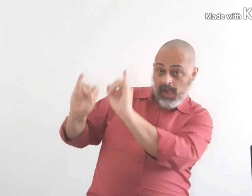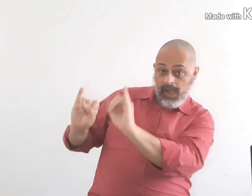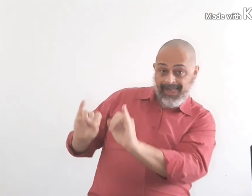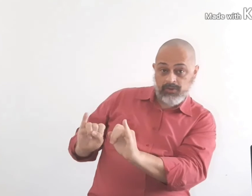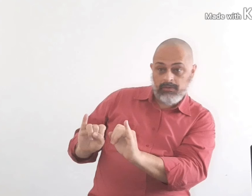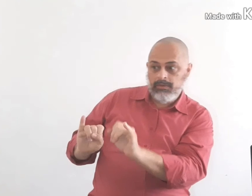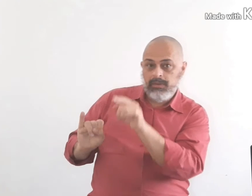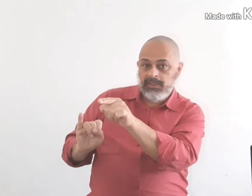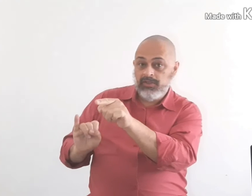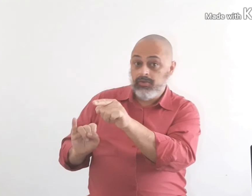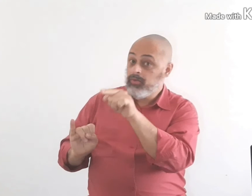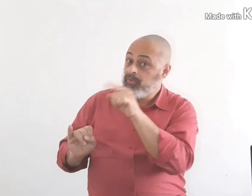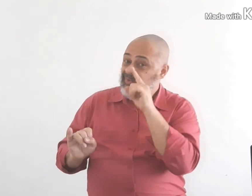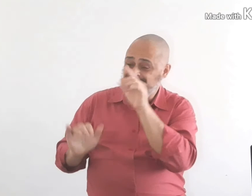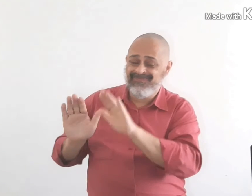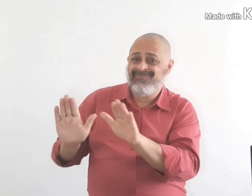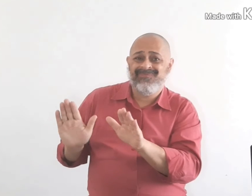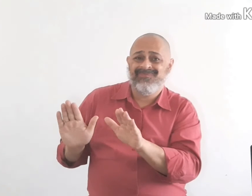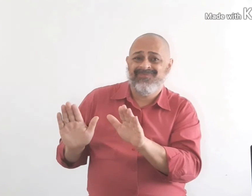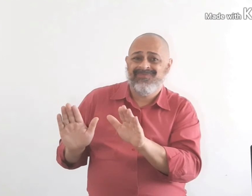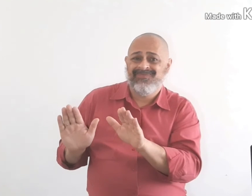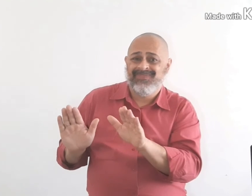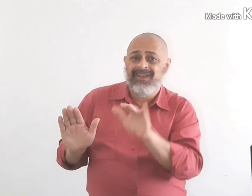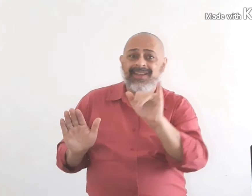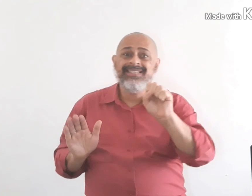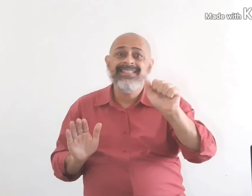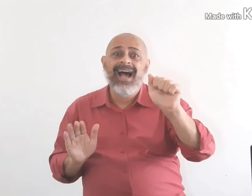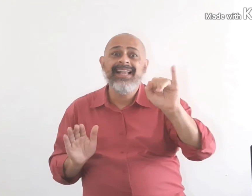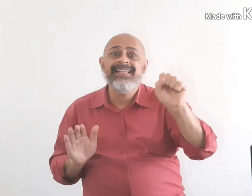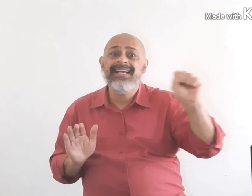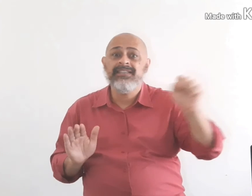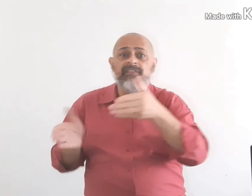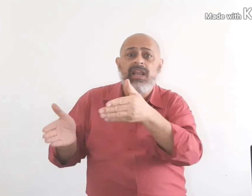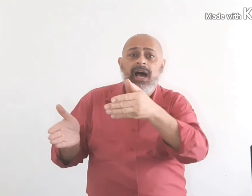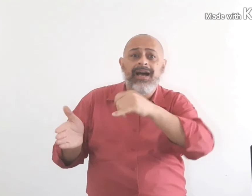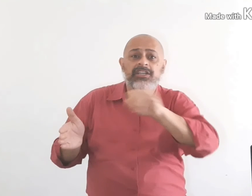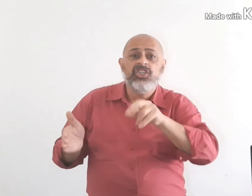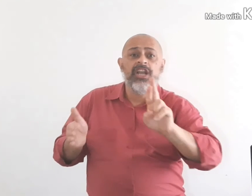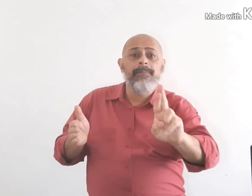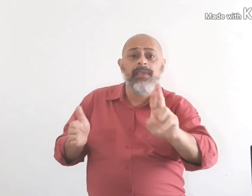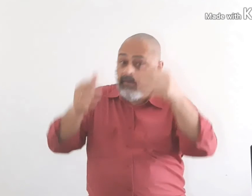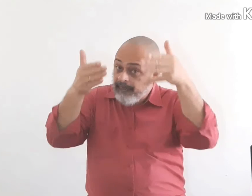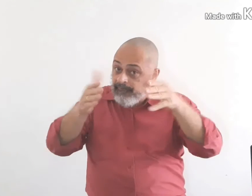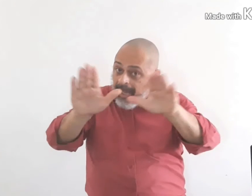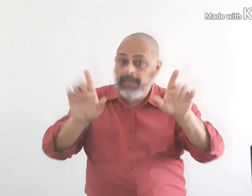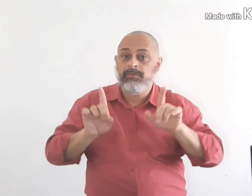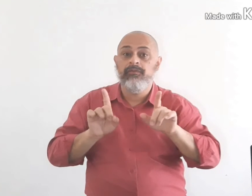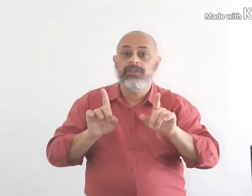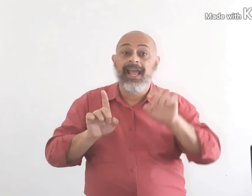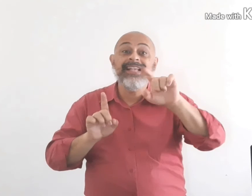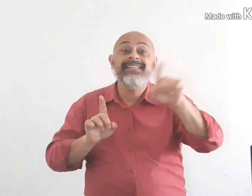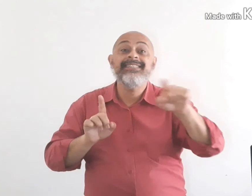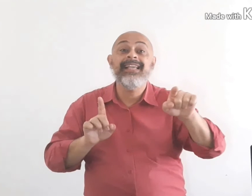mãos humanas. E Isaías, ele fala isso a todo tempo. Jeremias fala isso a todo tempo. Ezequiel